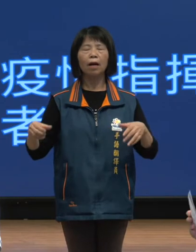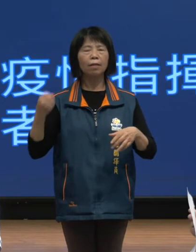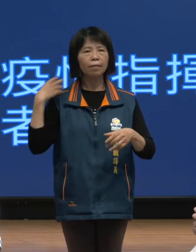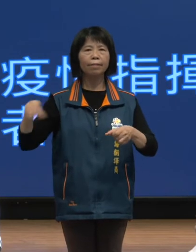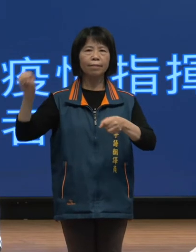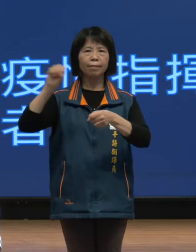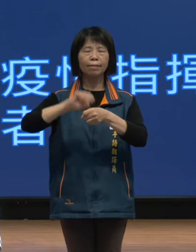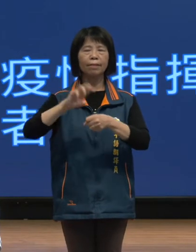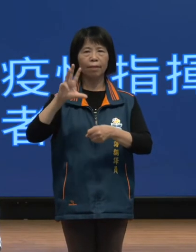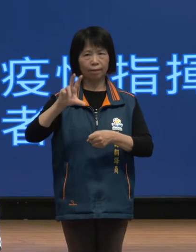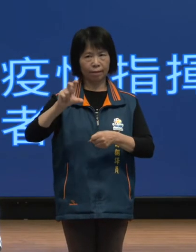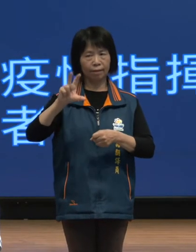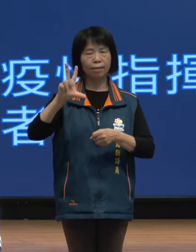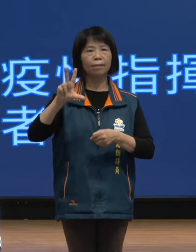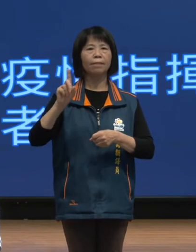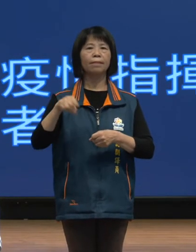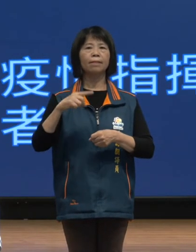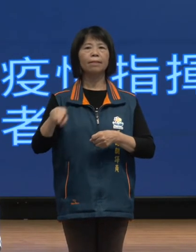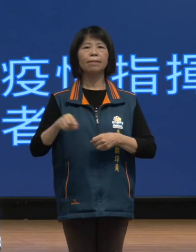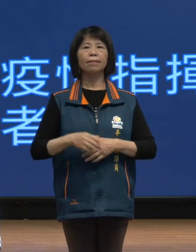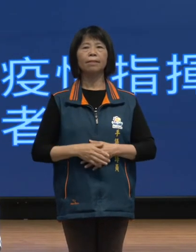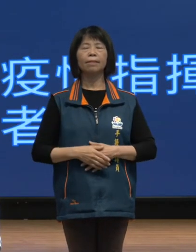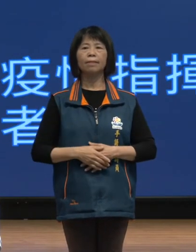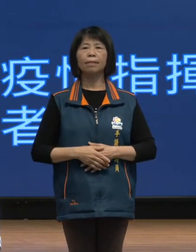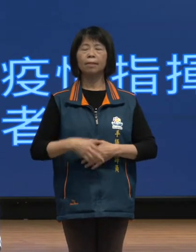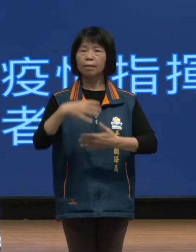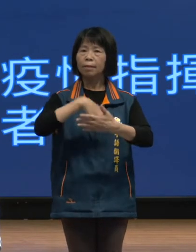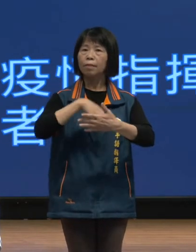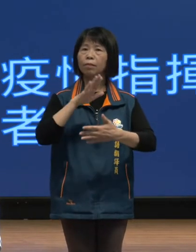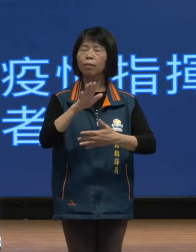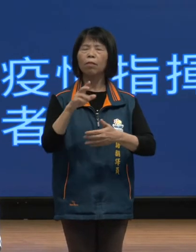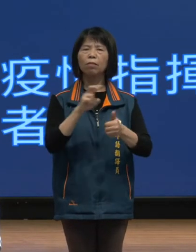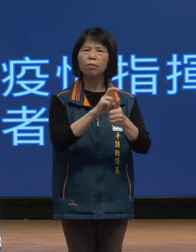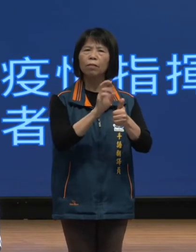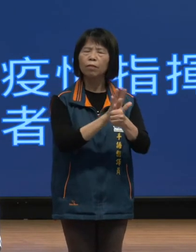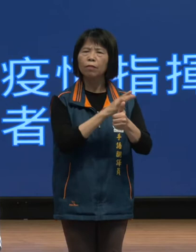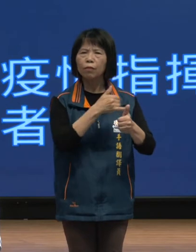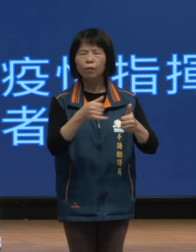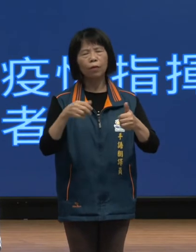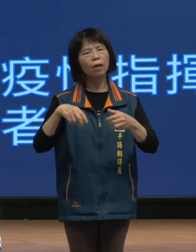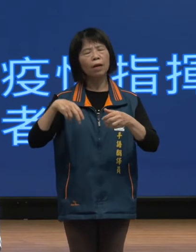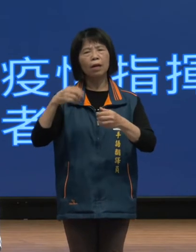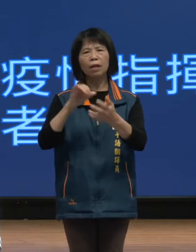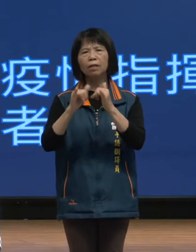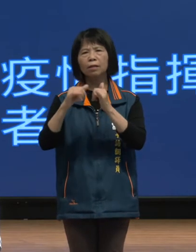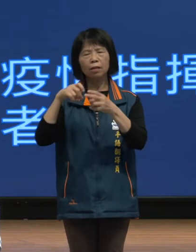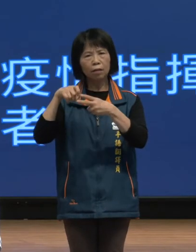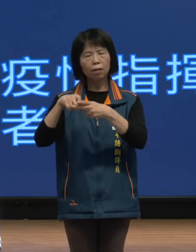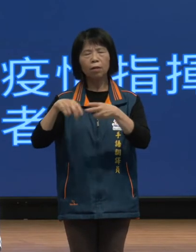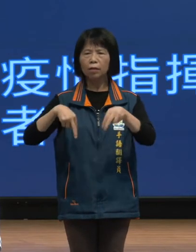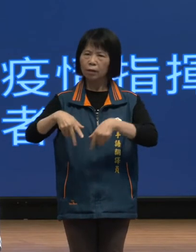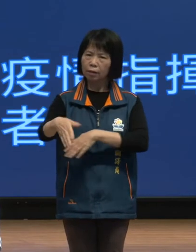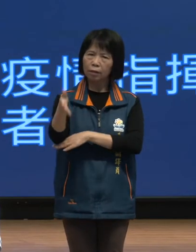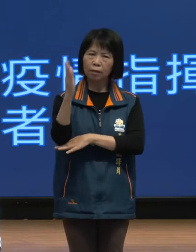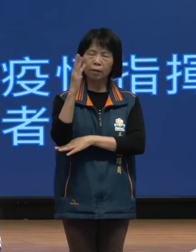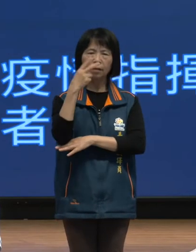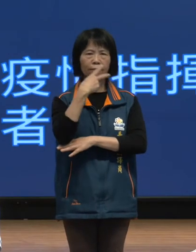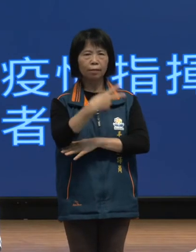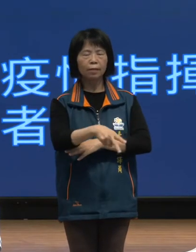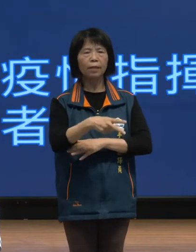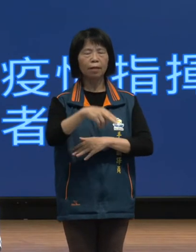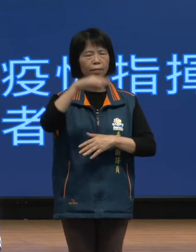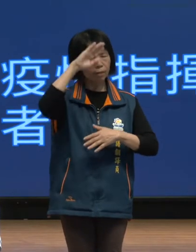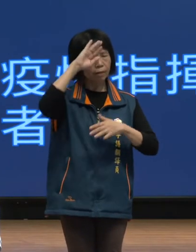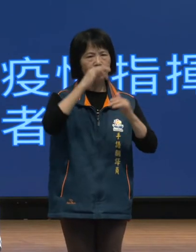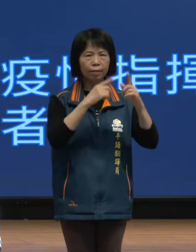了77人，那当然包含了照福园、社工员、行政人员，以及病